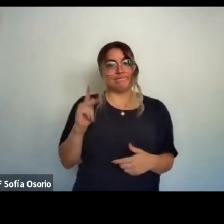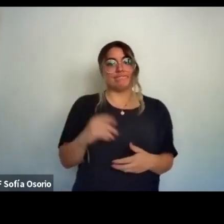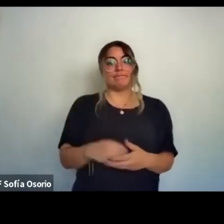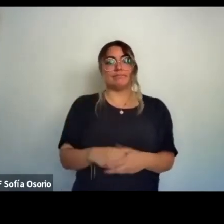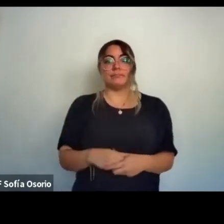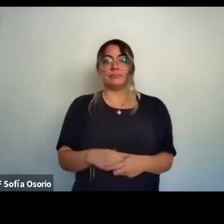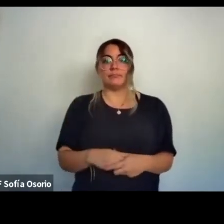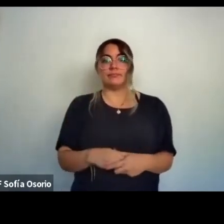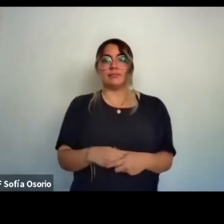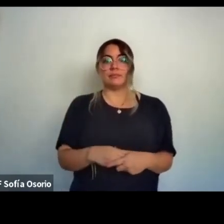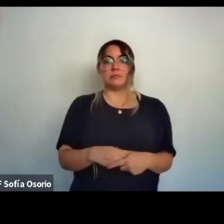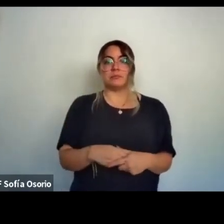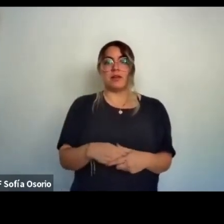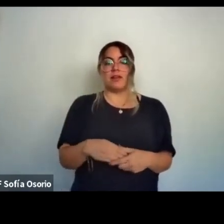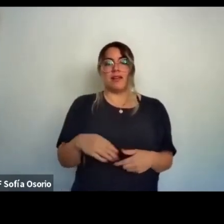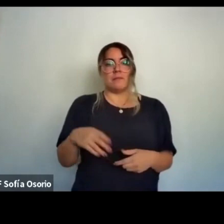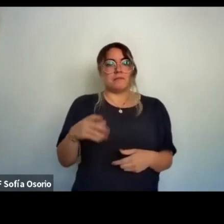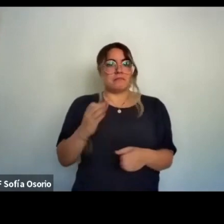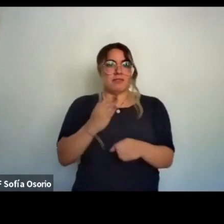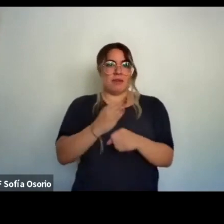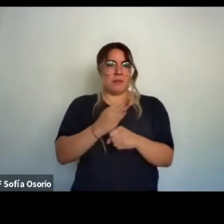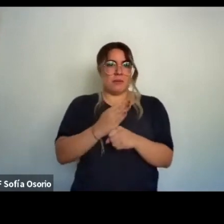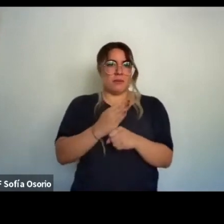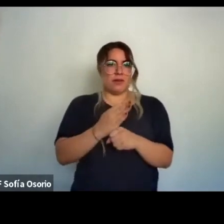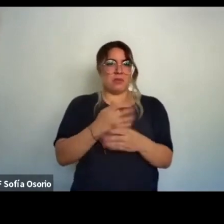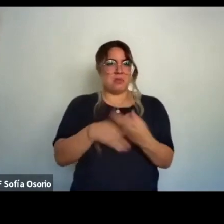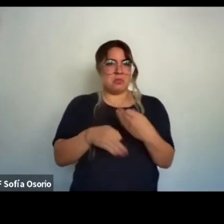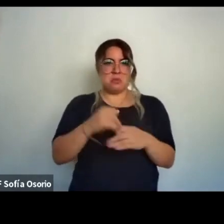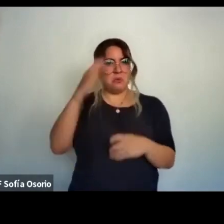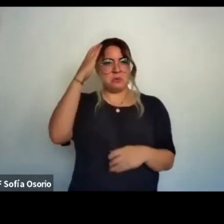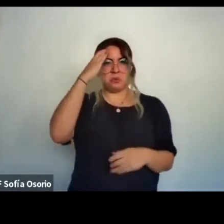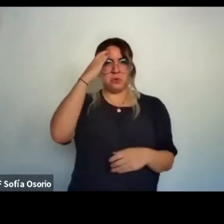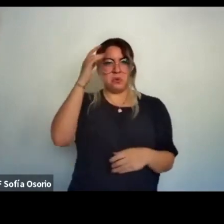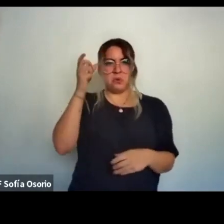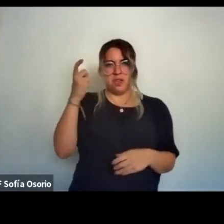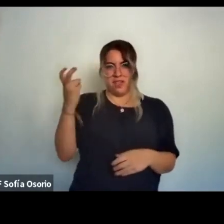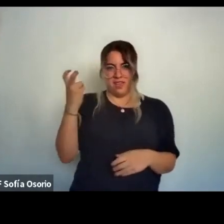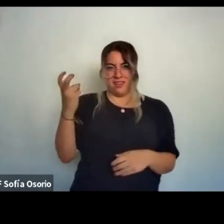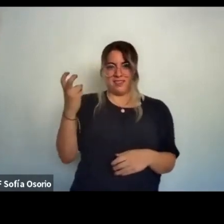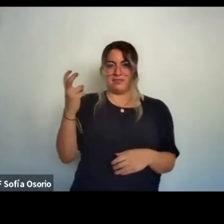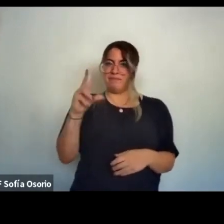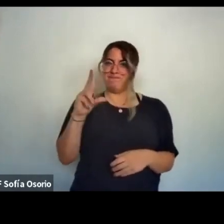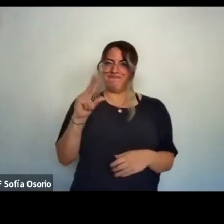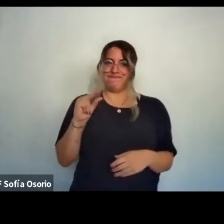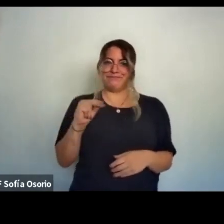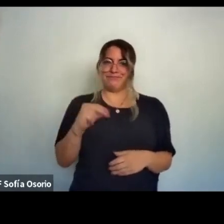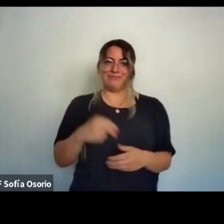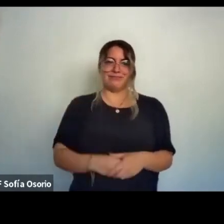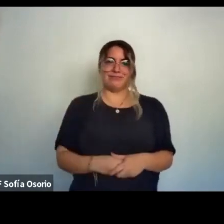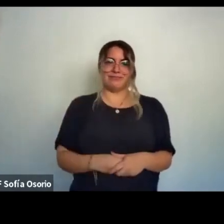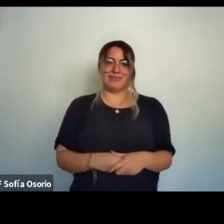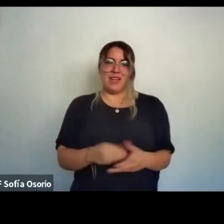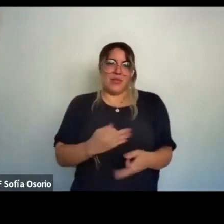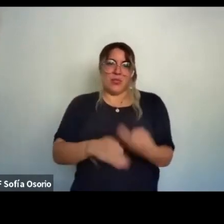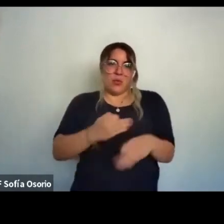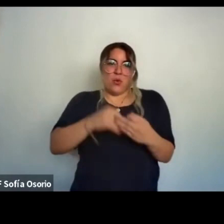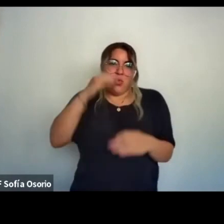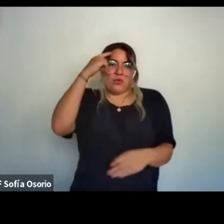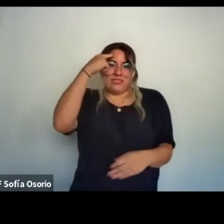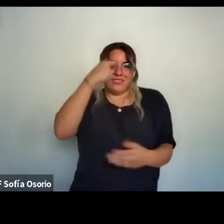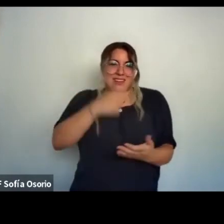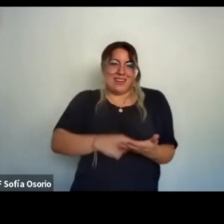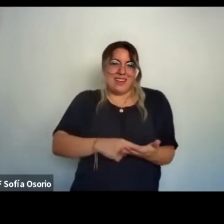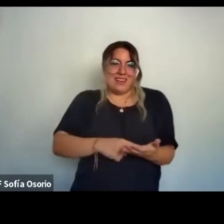aparezca o que esté, pues sigue haciendo énfasis en la deficiencia y, por tanto, en el